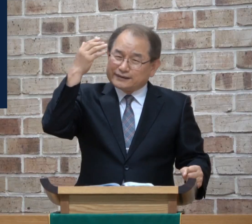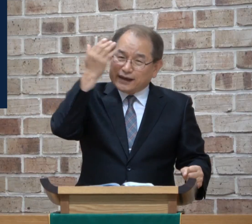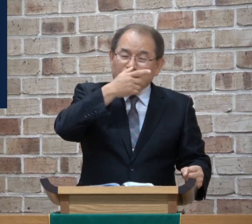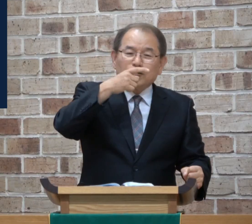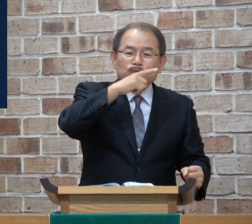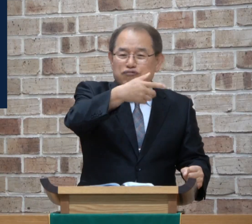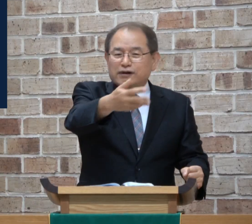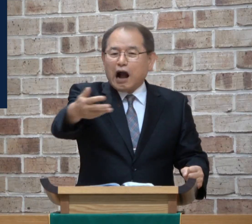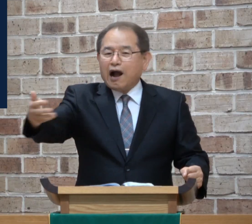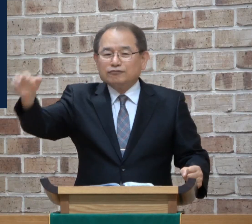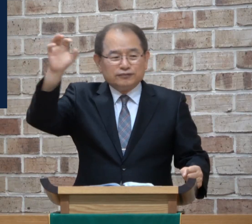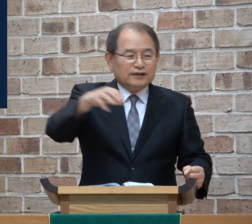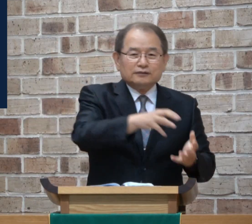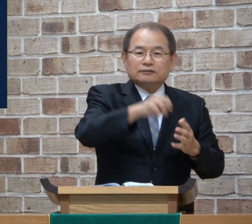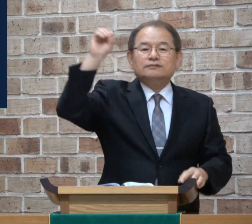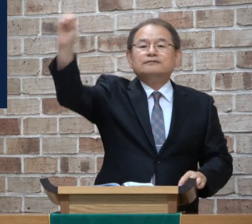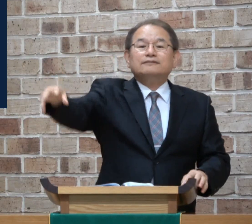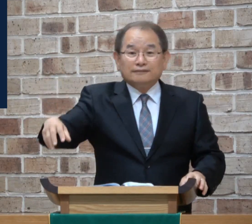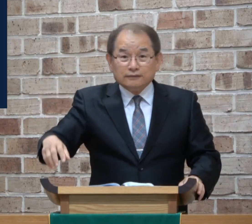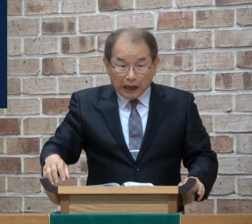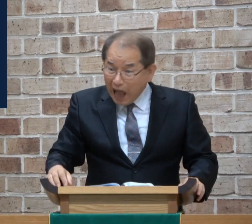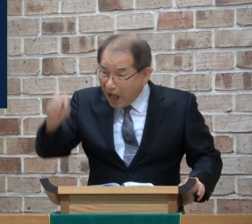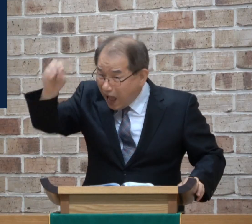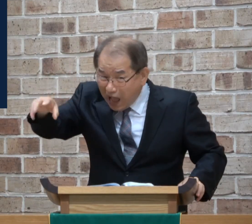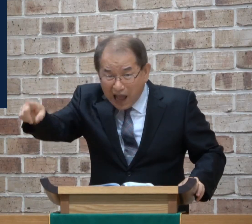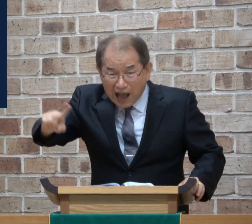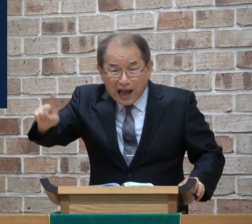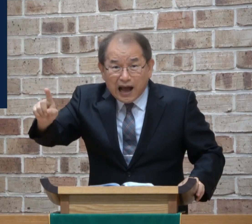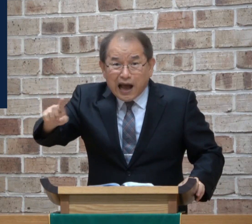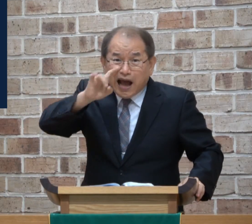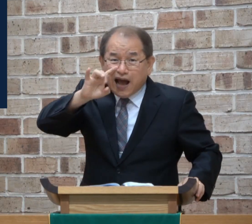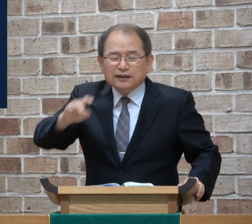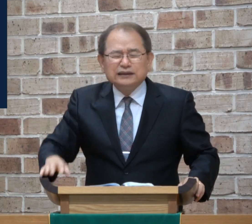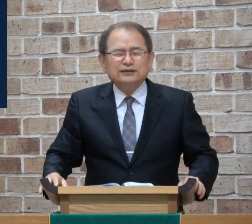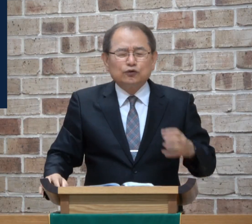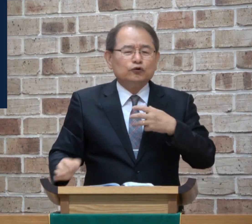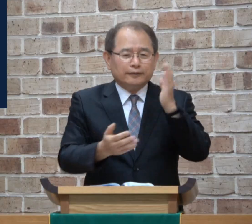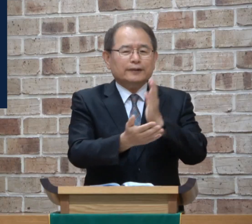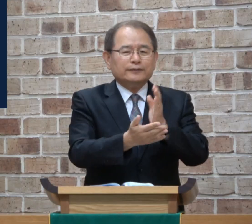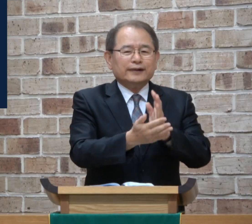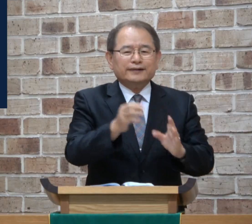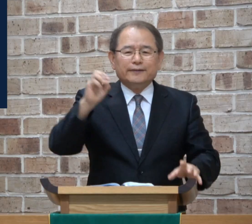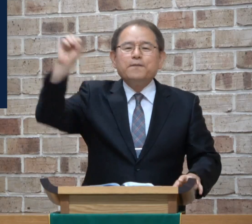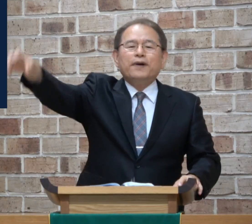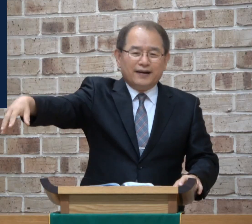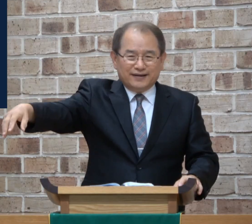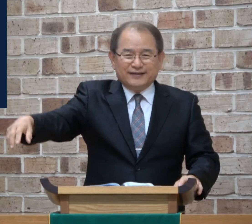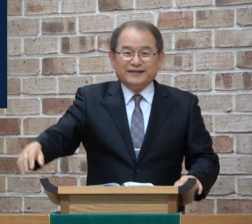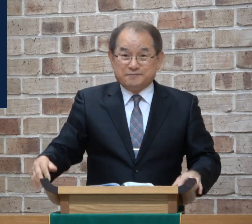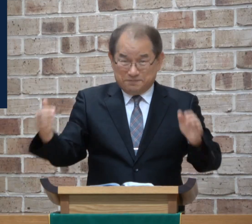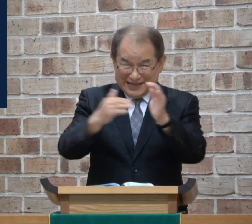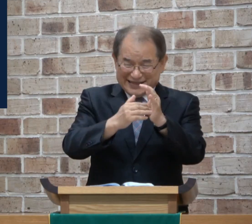깨끗한 강물에 던진다고 합니다. 걱정하지 마세요. 일단 던져보십시오.